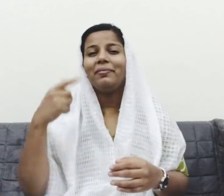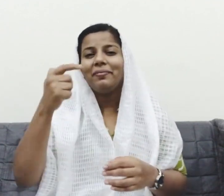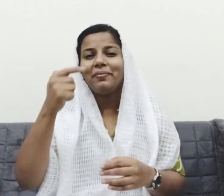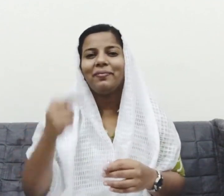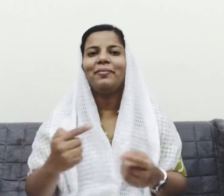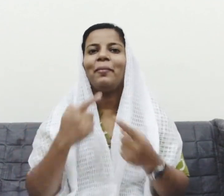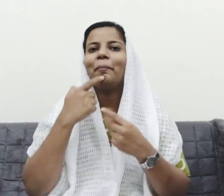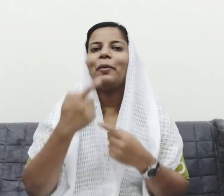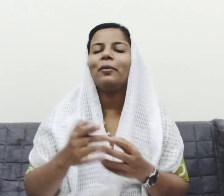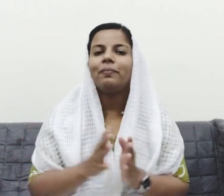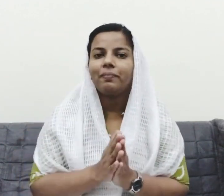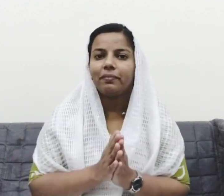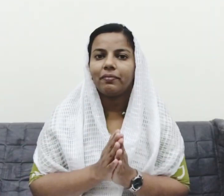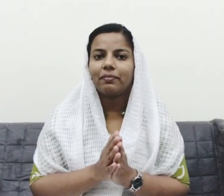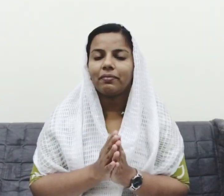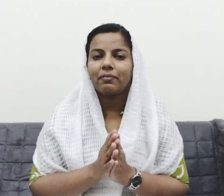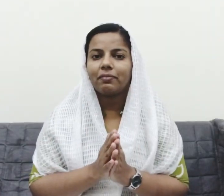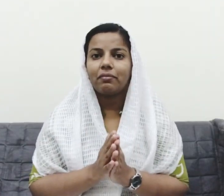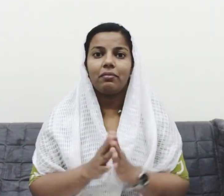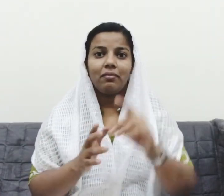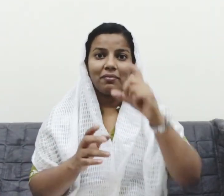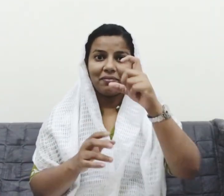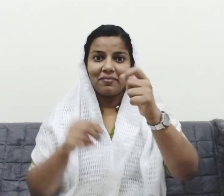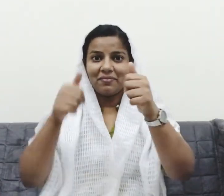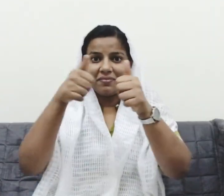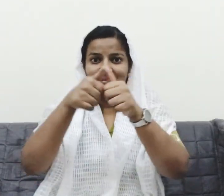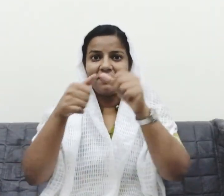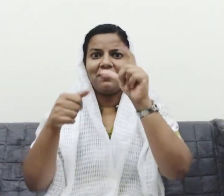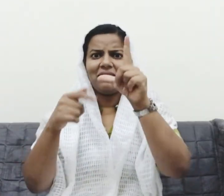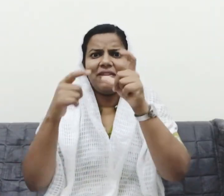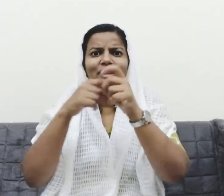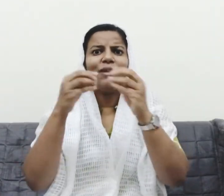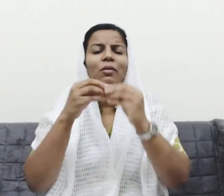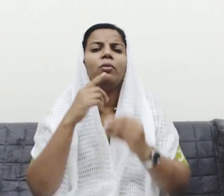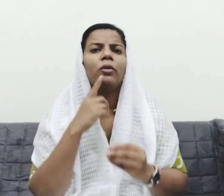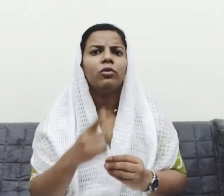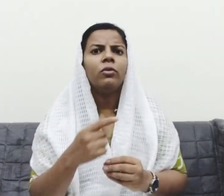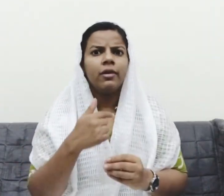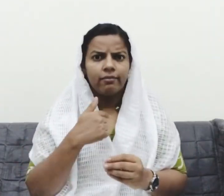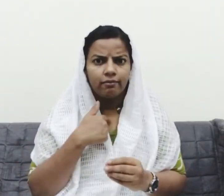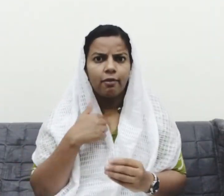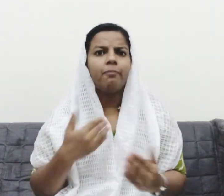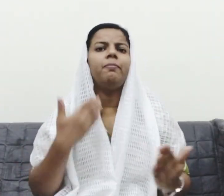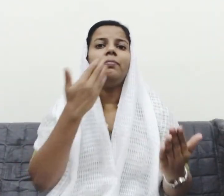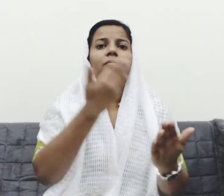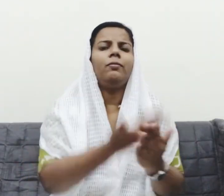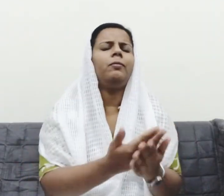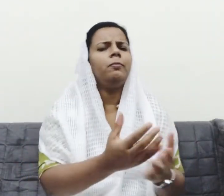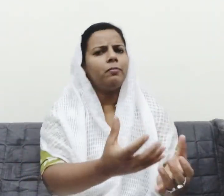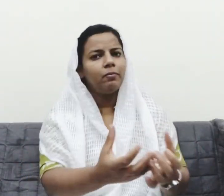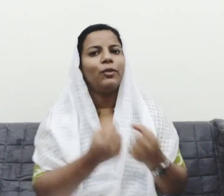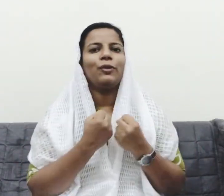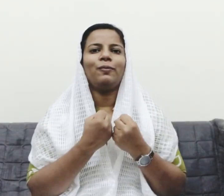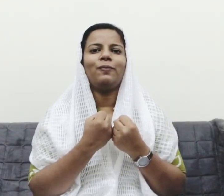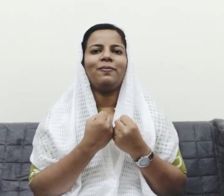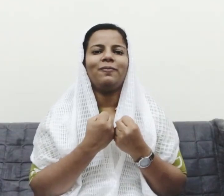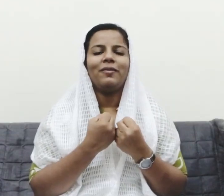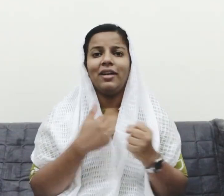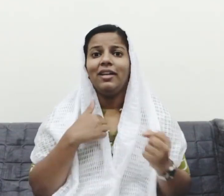നമ്മൾ പറഞ്ഞുകൊണ്ടിരിക്കുക. ഇങ്ങനെ പറഞ്ഞുകൊണ്ടിരിക്കുമ്പം കലേബ് പറഞ്ഞു, നിങ്ങളൊന്നും മിണ്ടാതെ ഞാൻ പറയട്ടെ, നാം ചെന്നത് കൈവശമാക്കുക. കണ്ടോ,